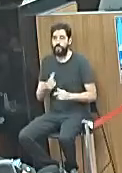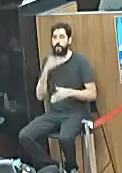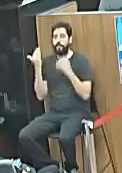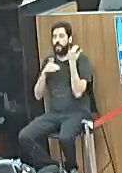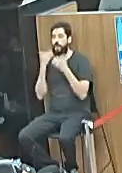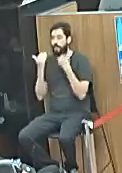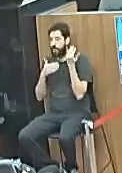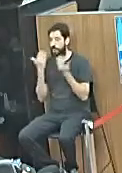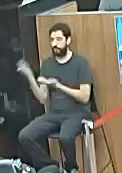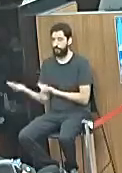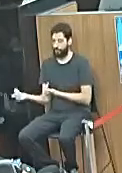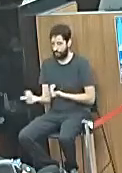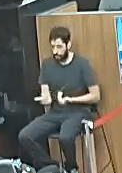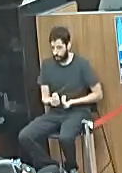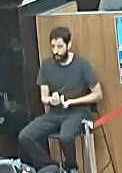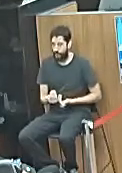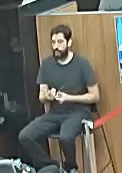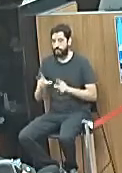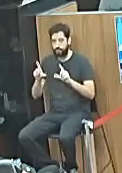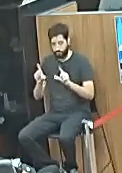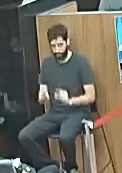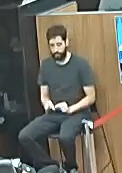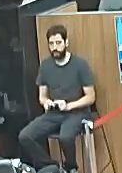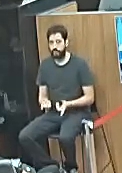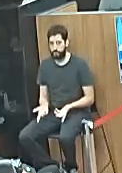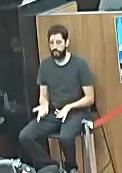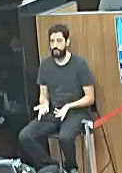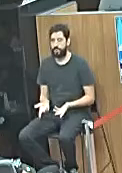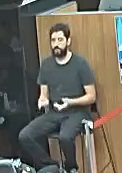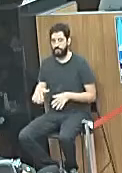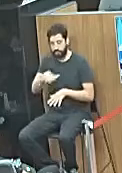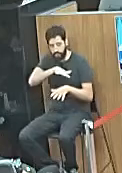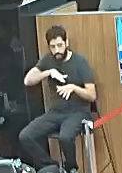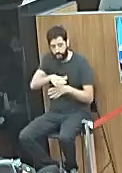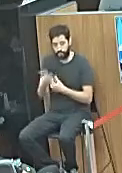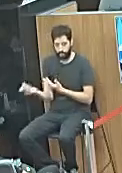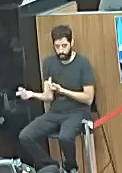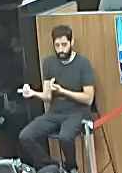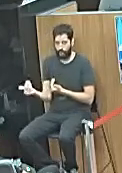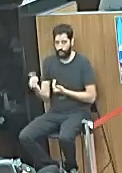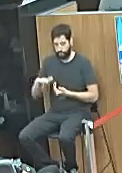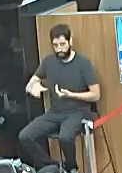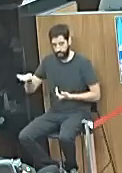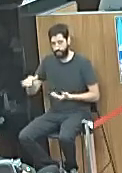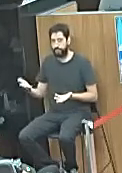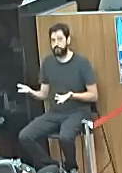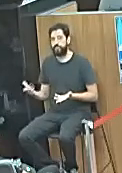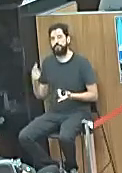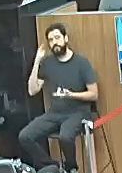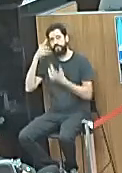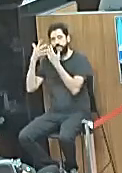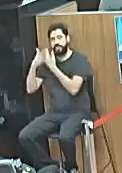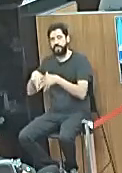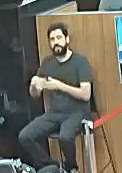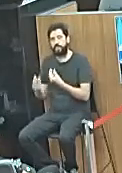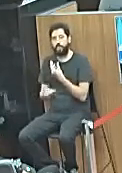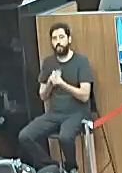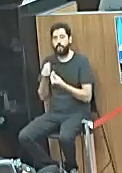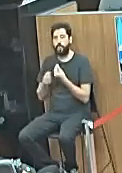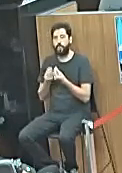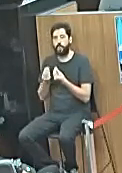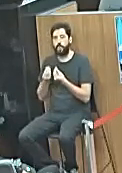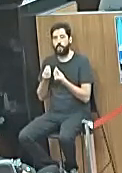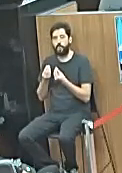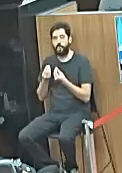fica vivo na redução de homicídios dolosos é entre adolescentes e jovens é pensando em alternativas e isso